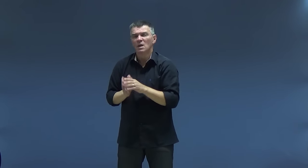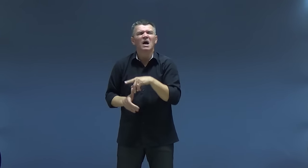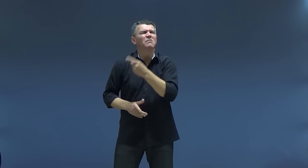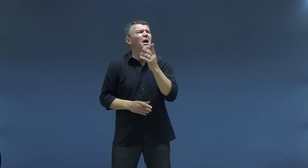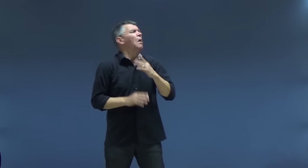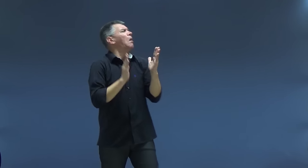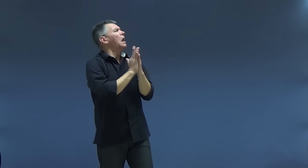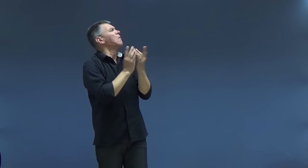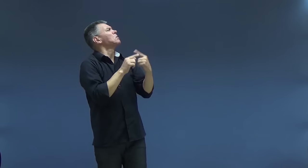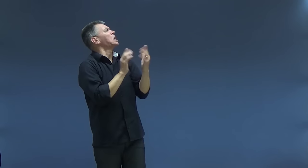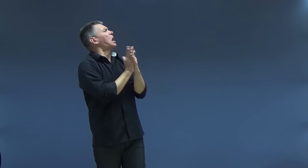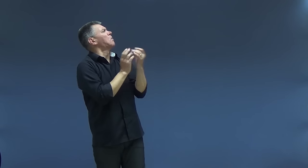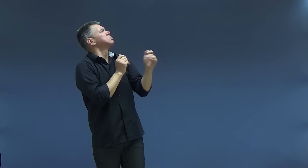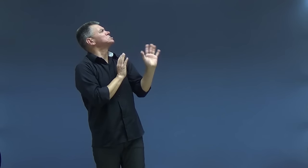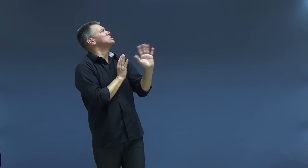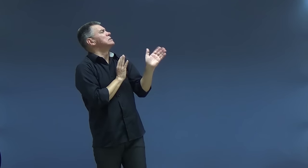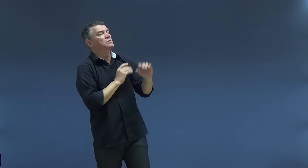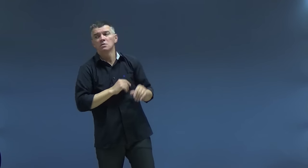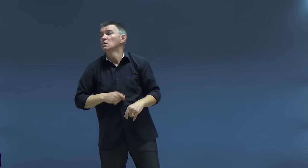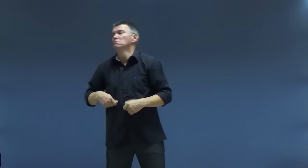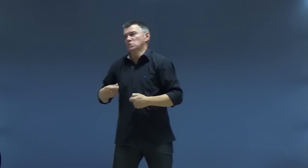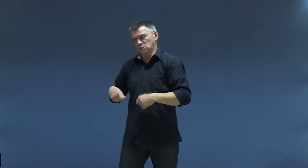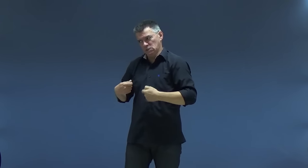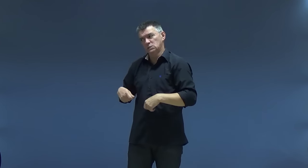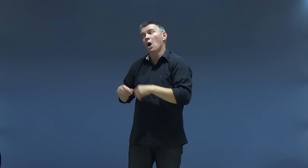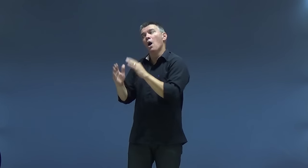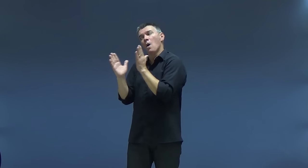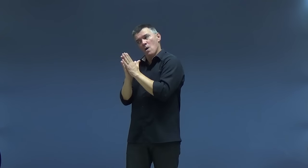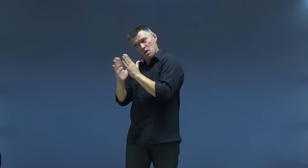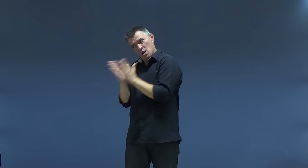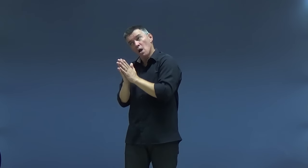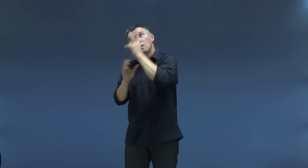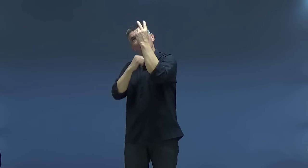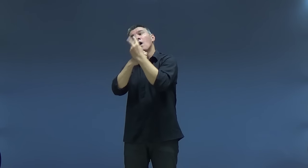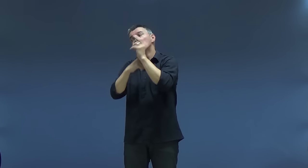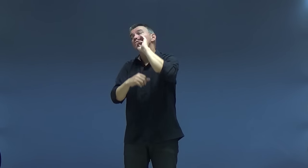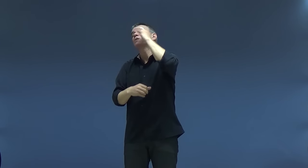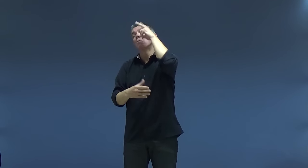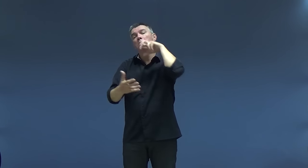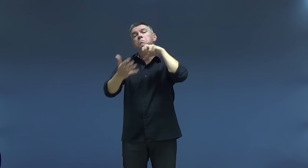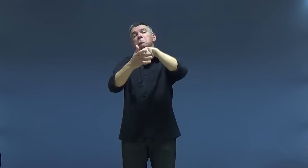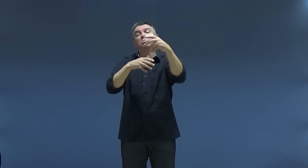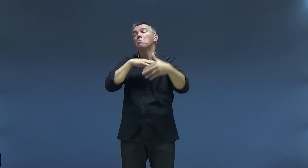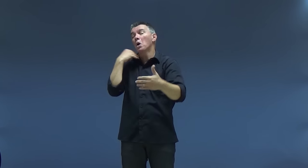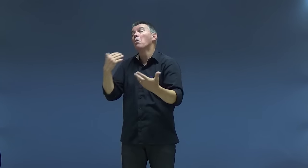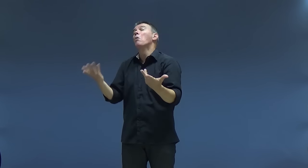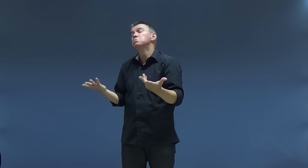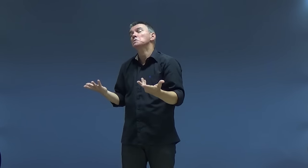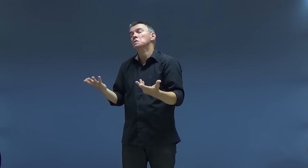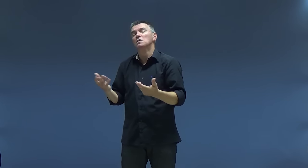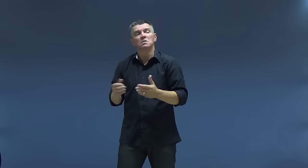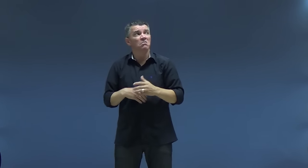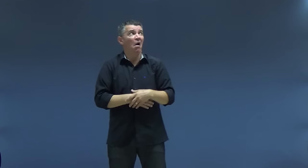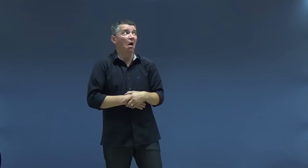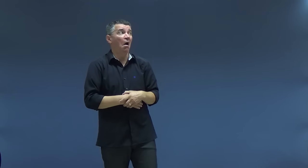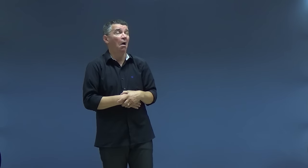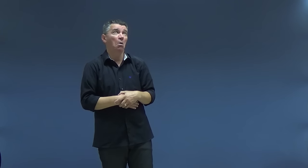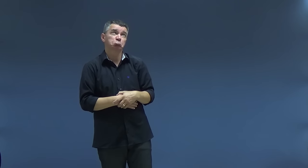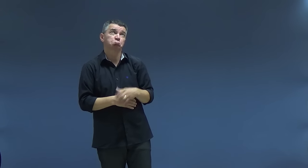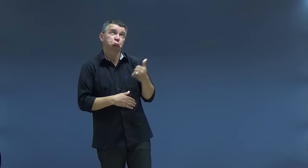orar? Ah, é pra que orar? Por quê? Não, vamos orar sim, pra Deus proteger, se acontecer um acidente, a gente morrer, alguma coisa.